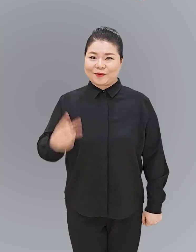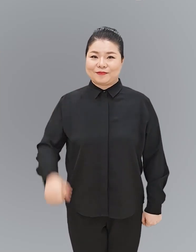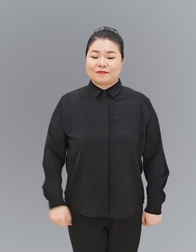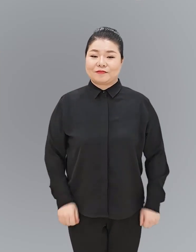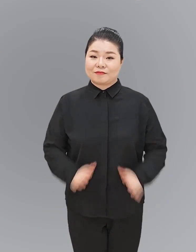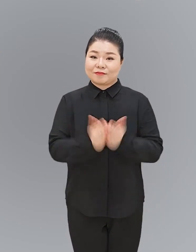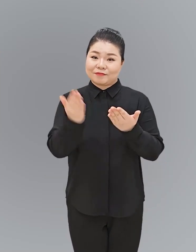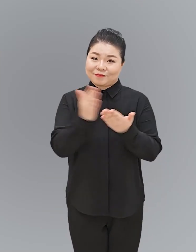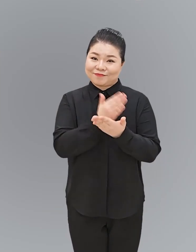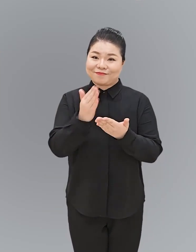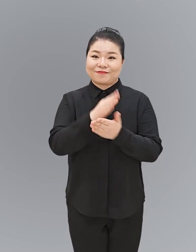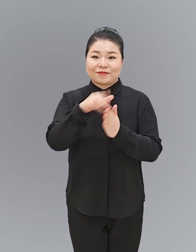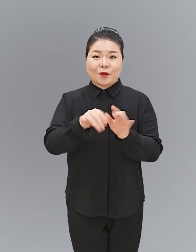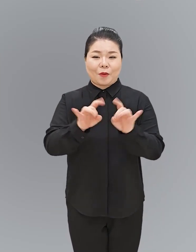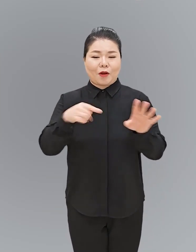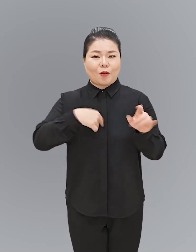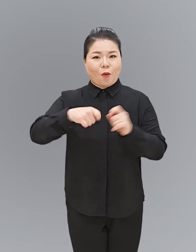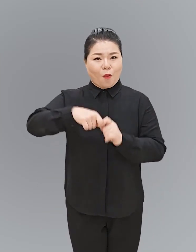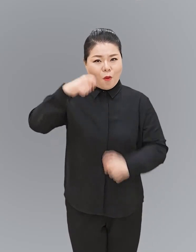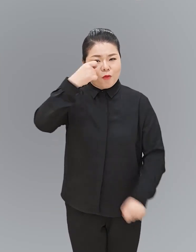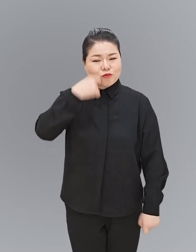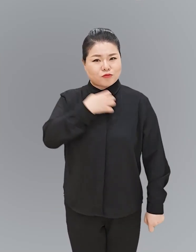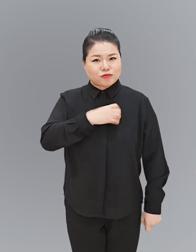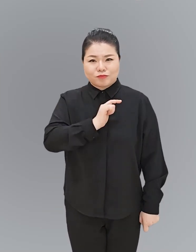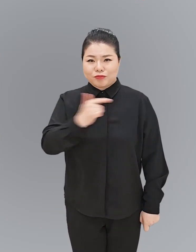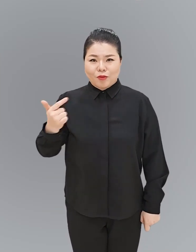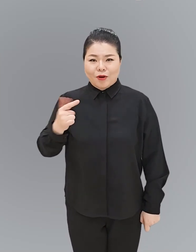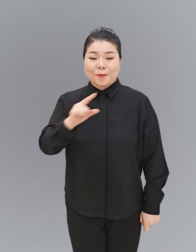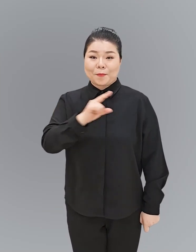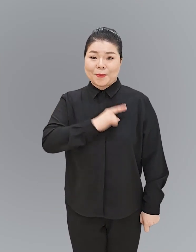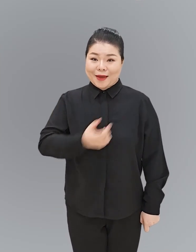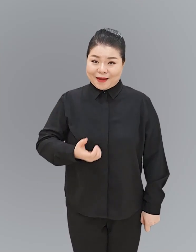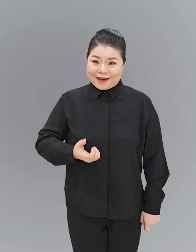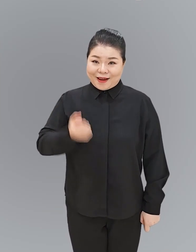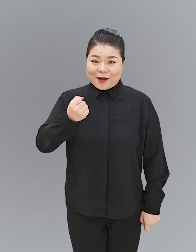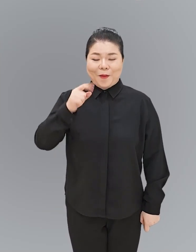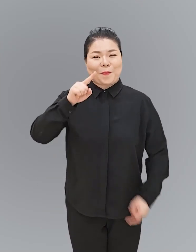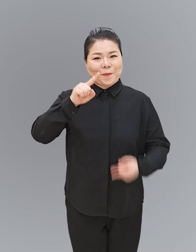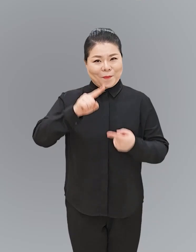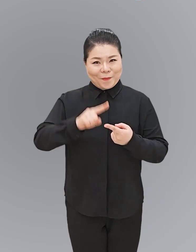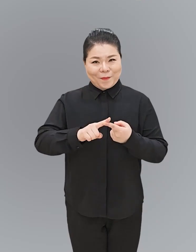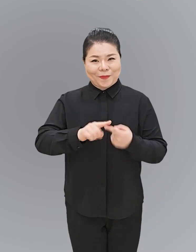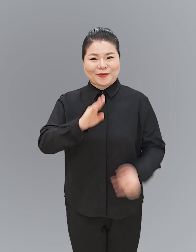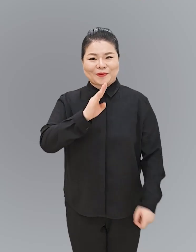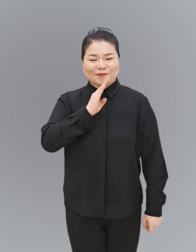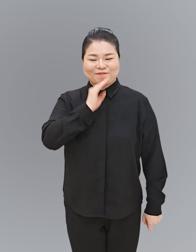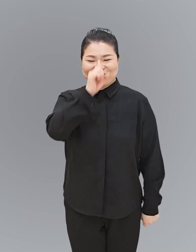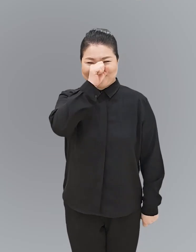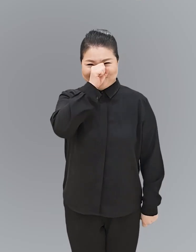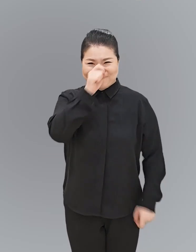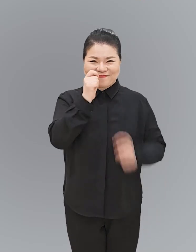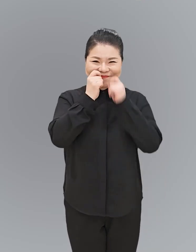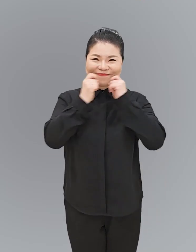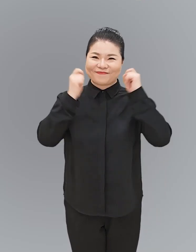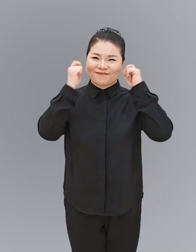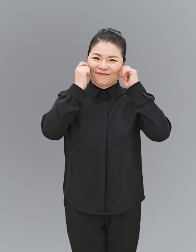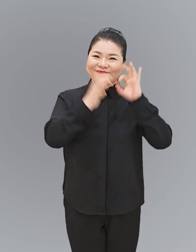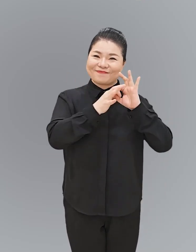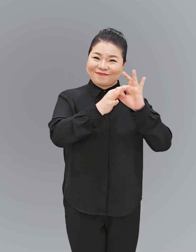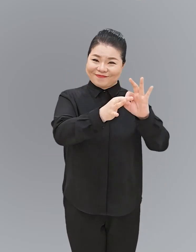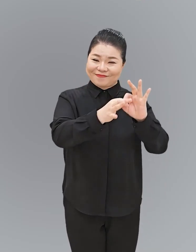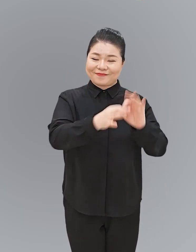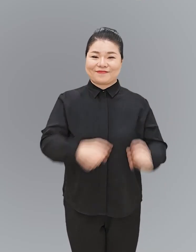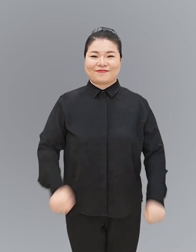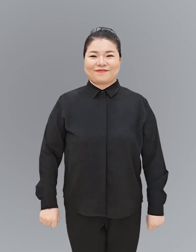페이지를 넘길 때마다 내가 오래 겪어온 슬픔들이 이름을 얻고 거기 놓여 있어서 너무 좋아 계속해서